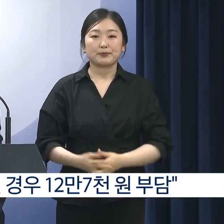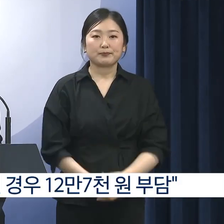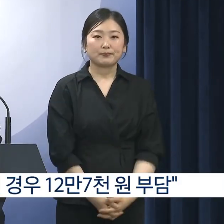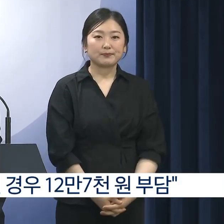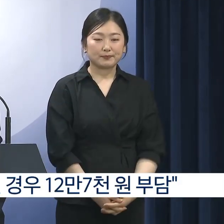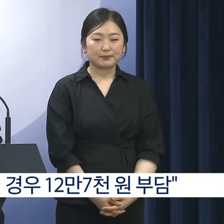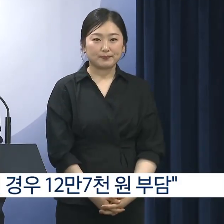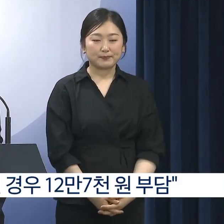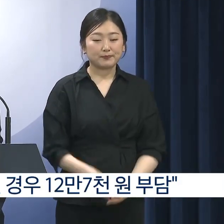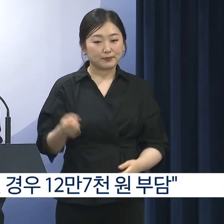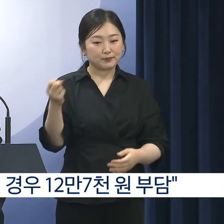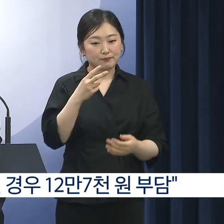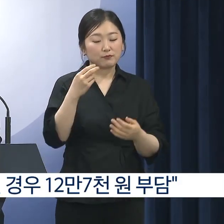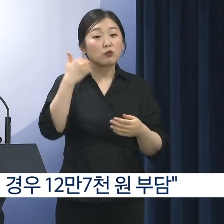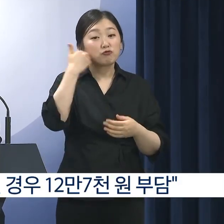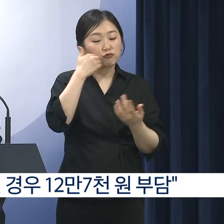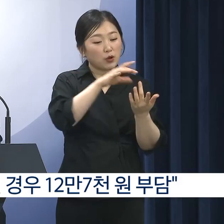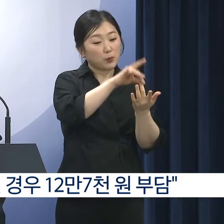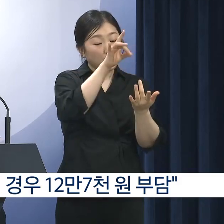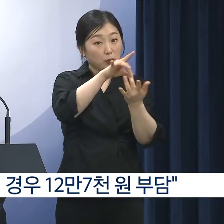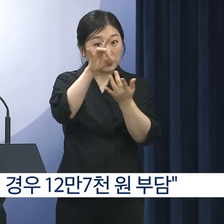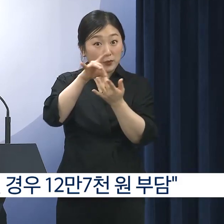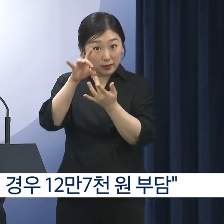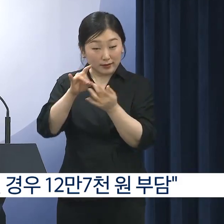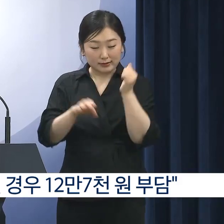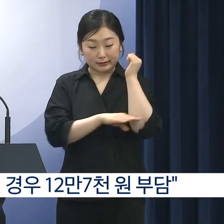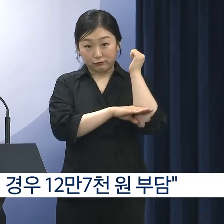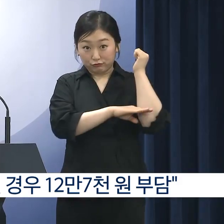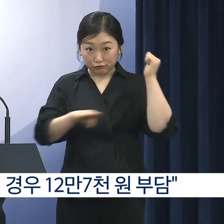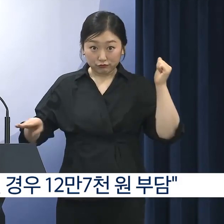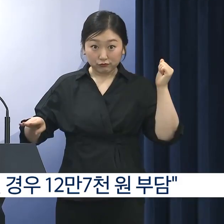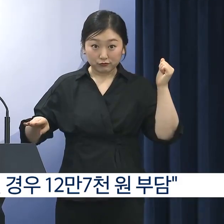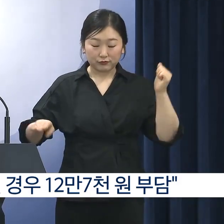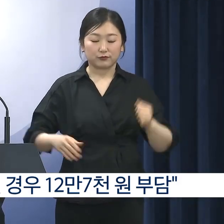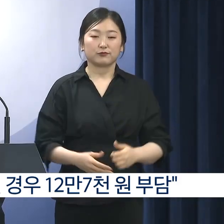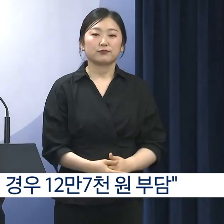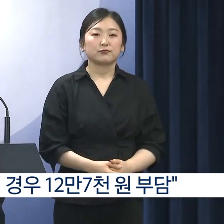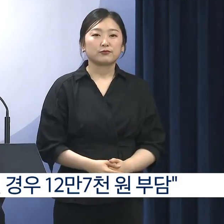그리고 그 대상자 선정과 관련해서는 기본적으로는